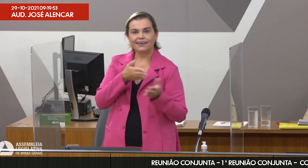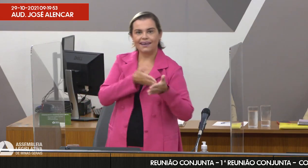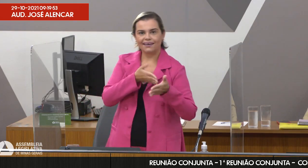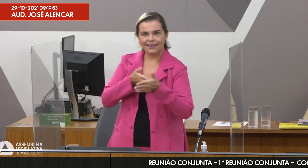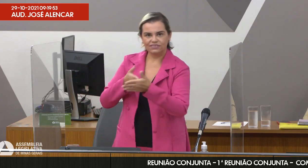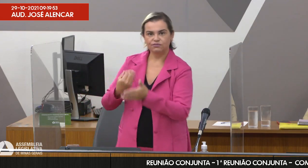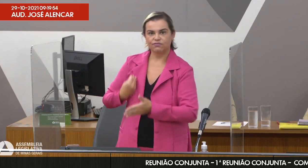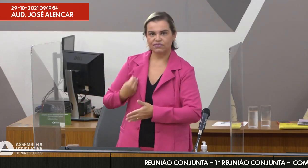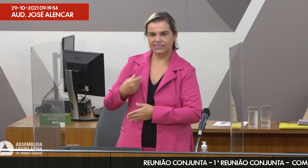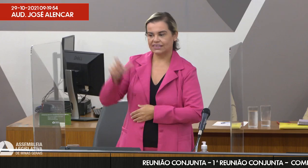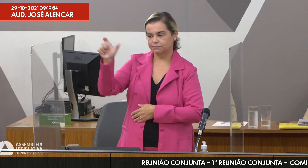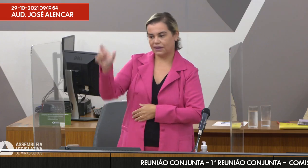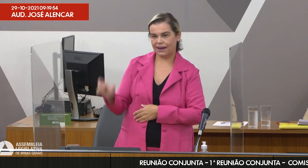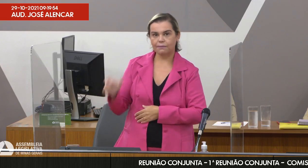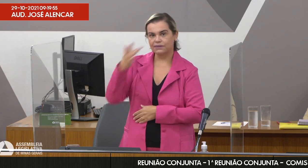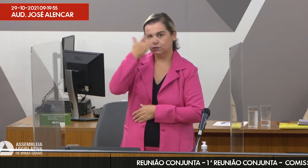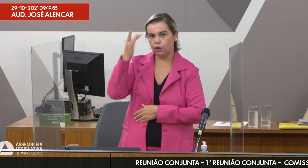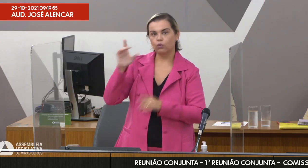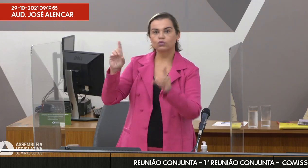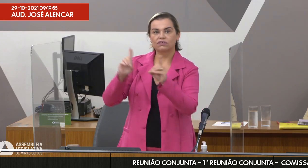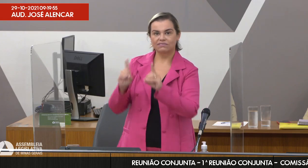Esse instrumento foi validado